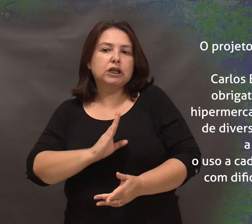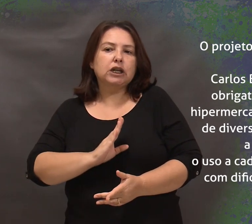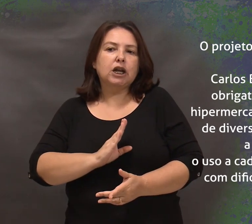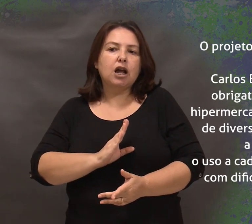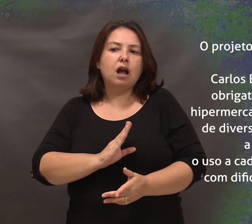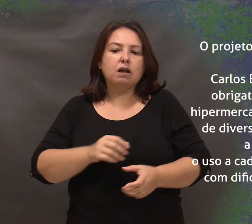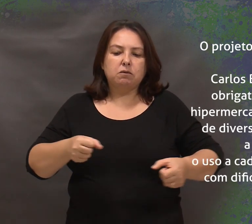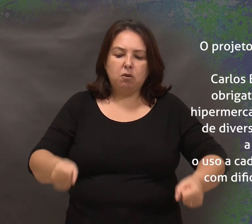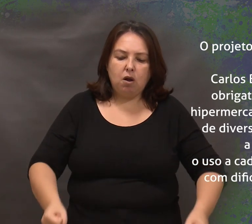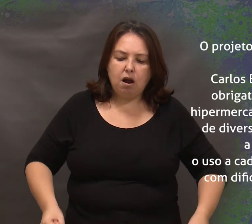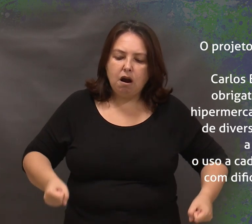dificuldades de locomoção.